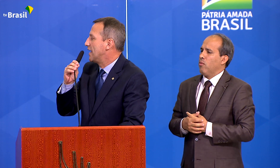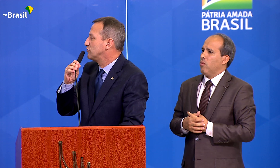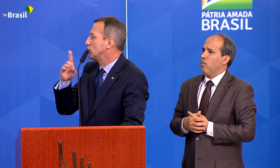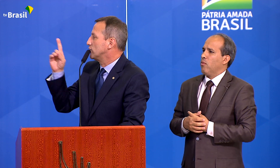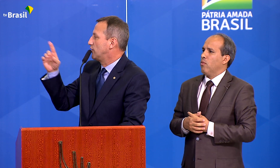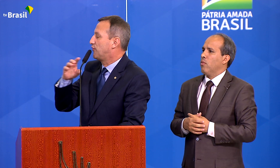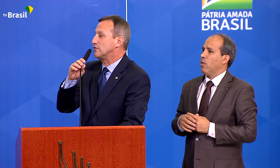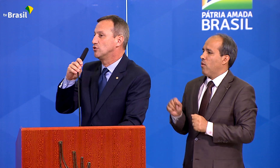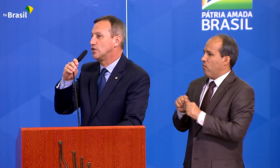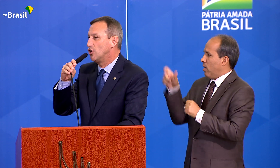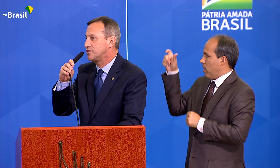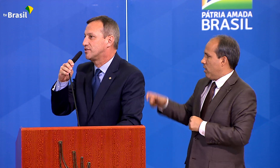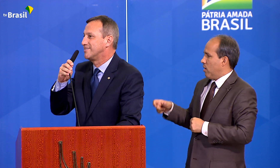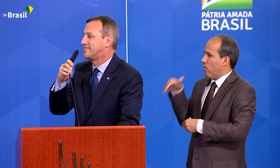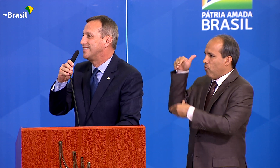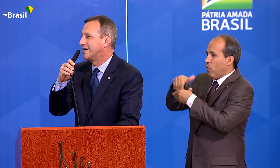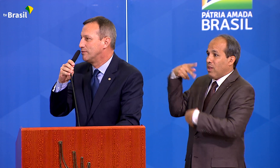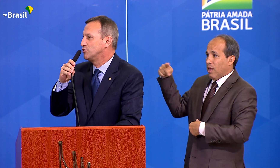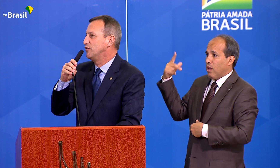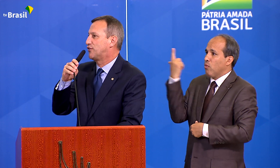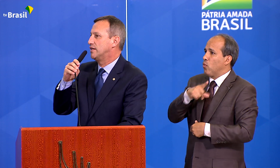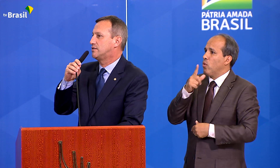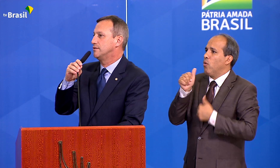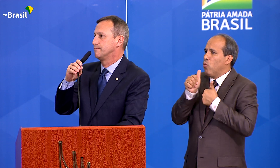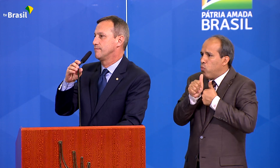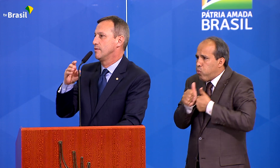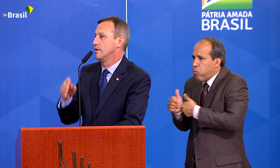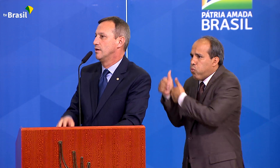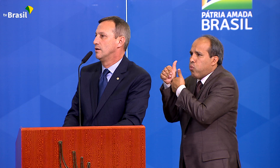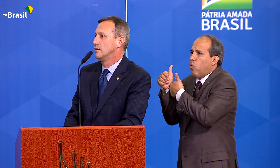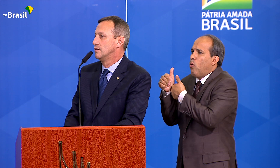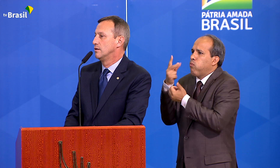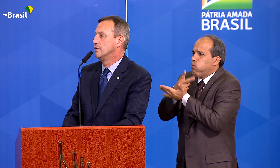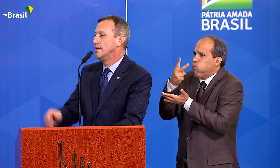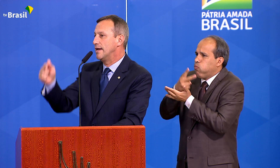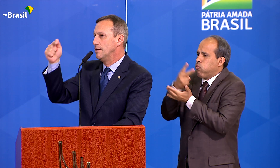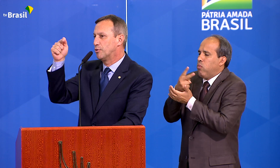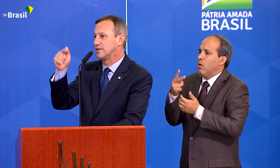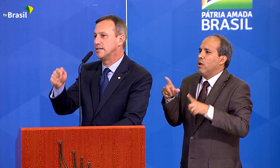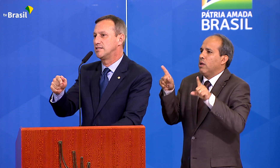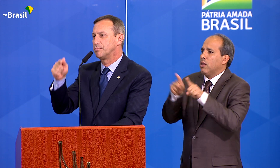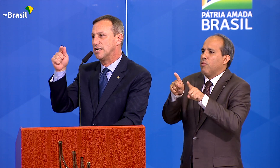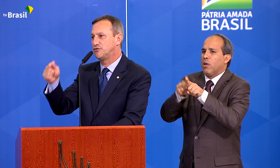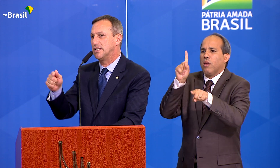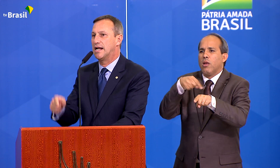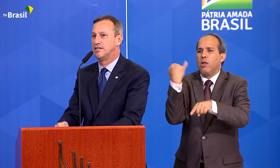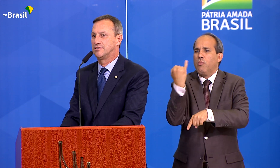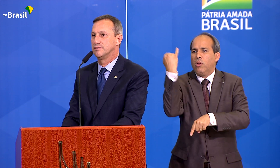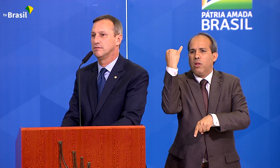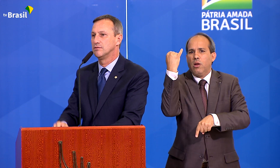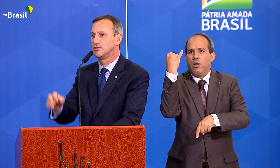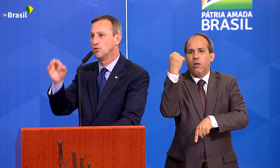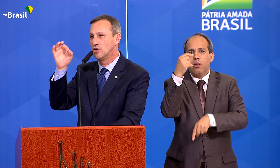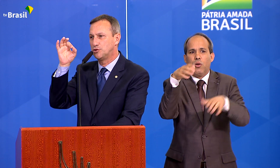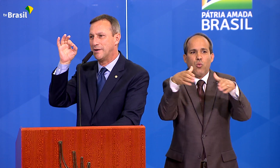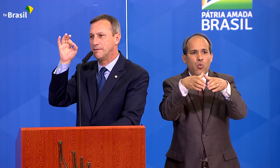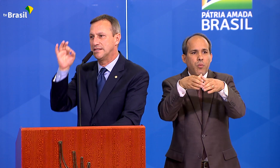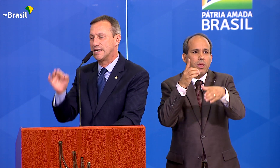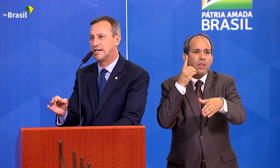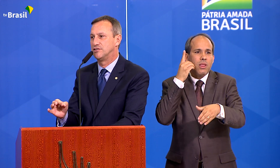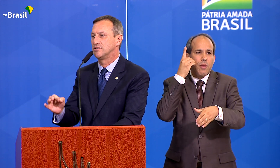o presente é isso que faz com que nosso sigamos em frente Oi e aí importante deputados federais